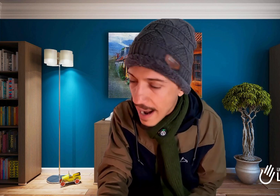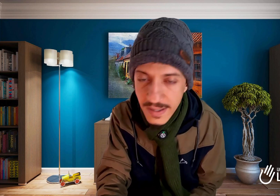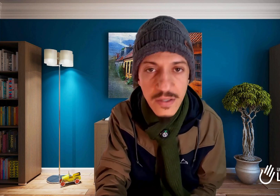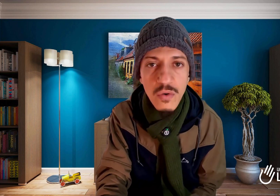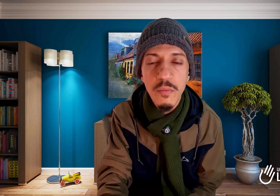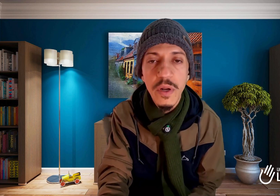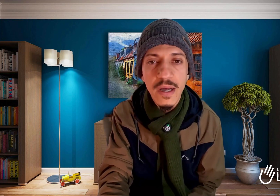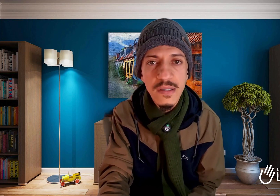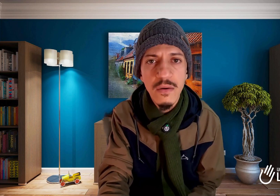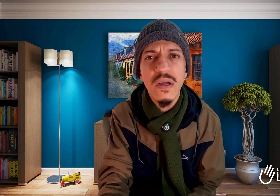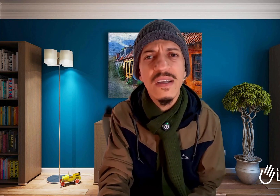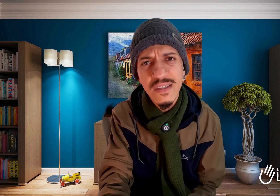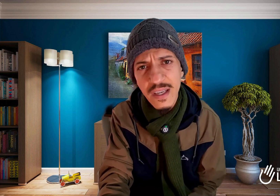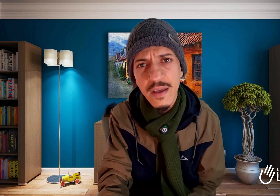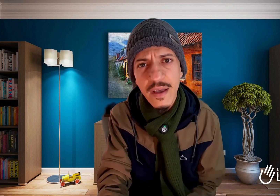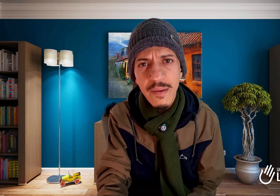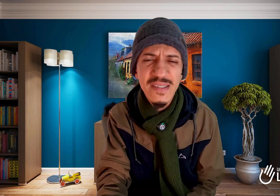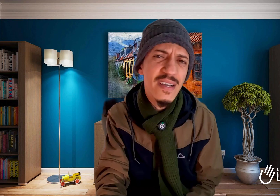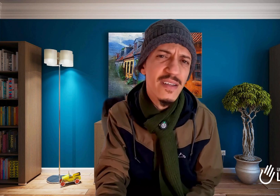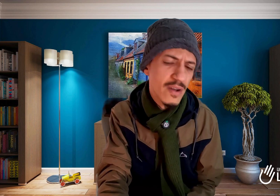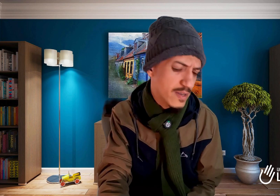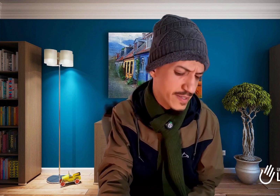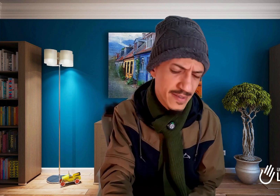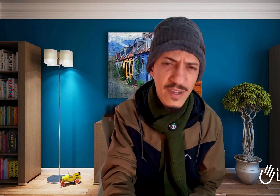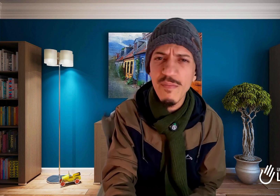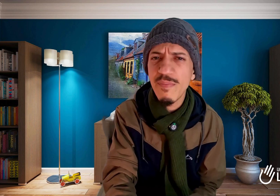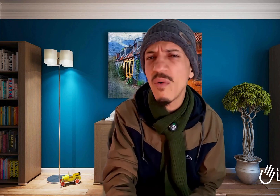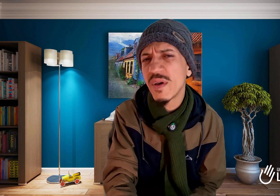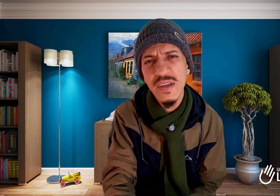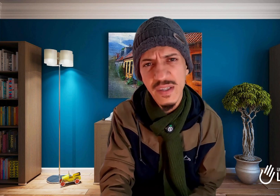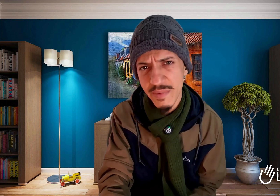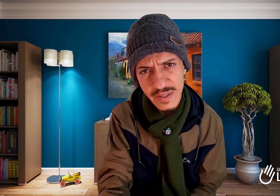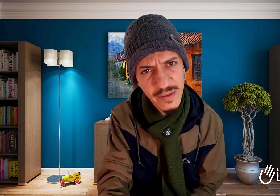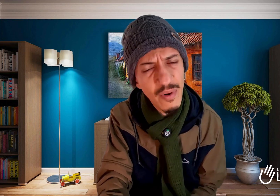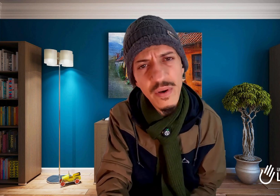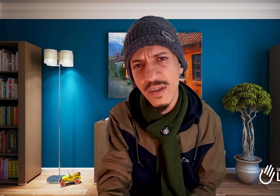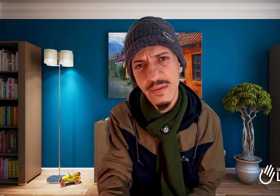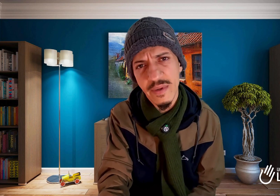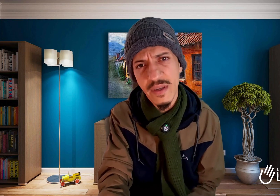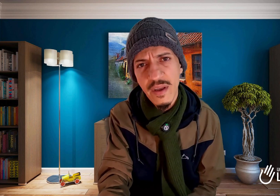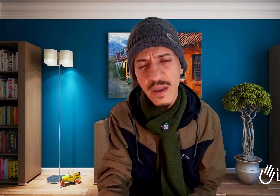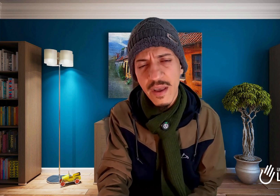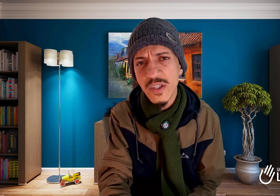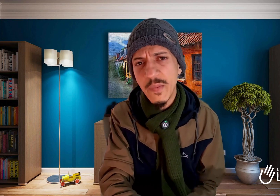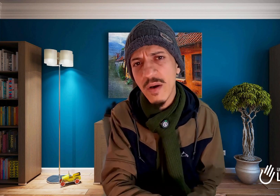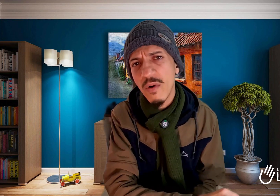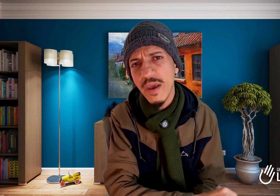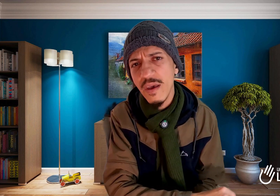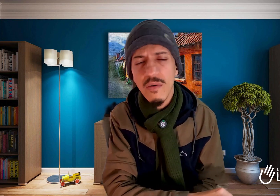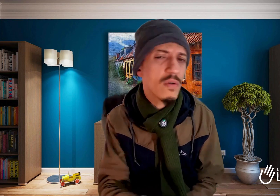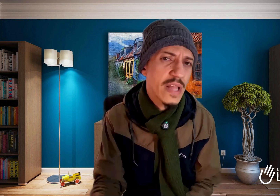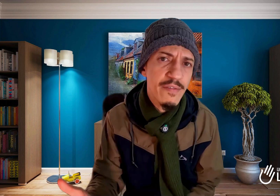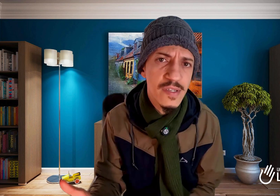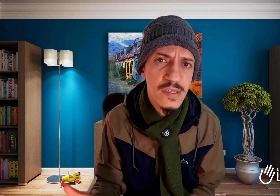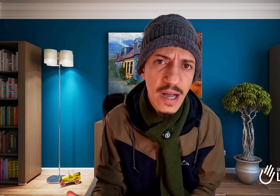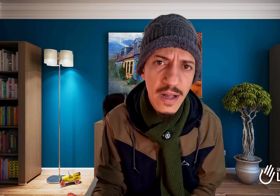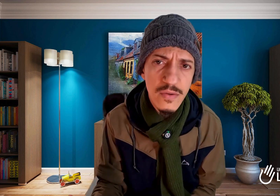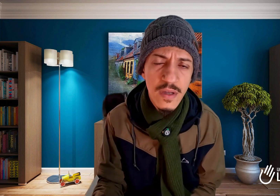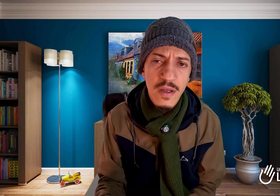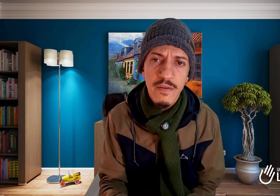sua comunicação? Sim, mas entre nós, são pouquíssimas, pouquíssimas. Eu já percorri incontáveis estados